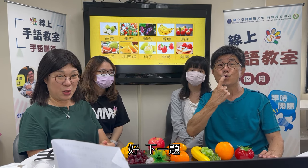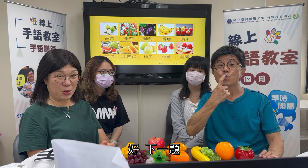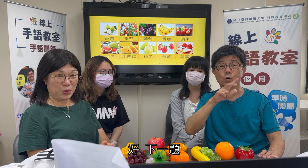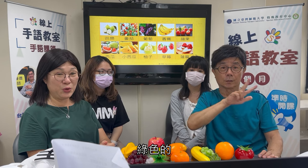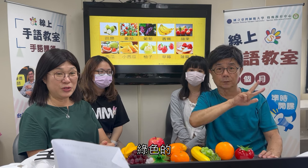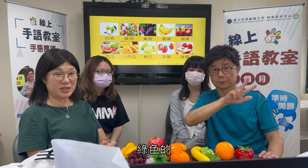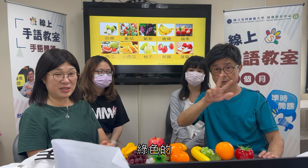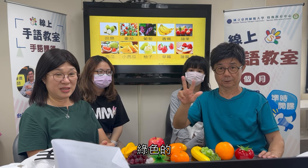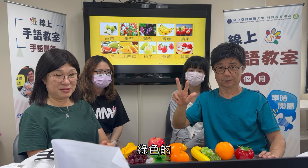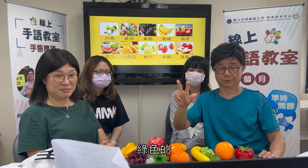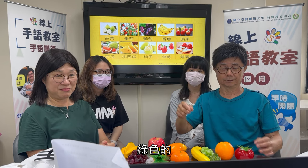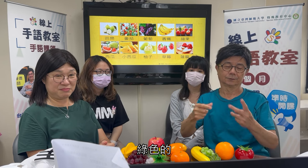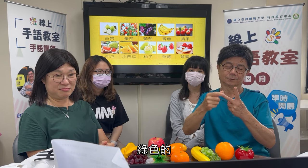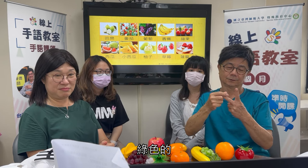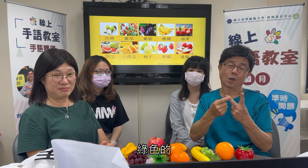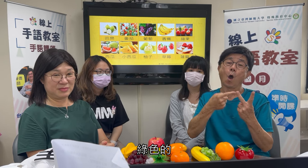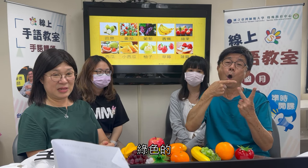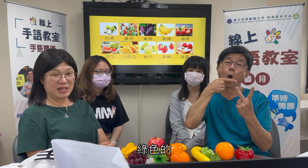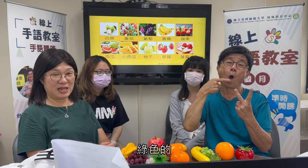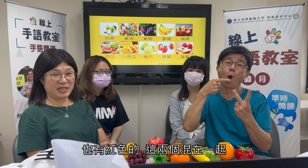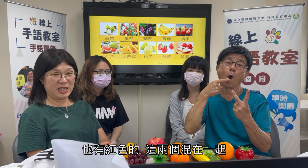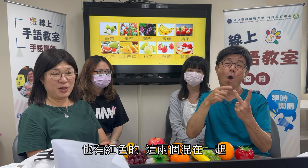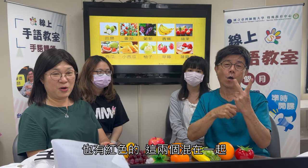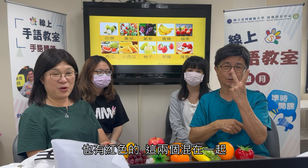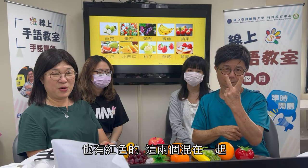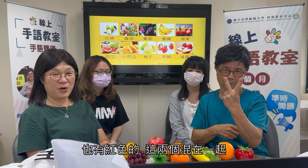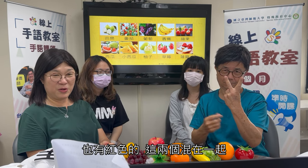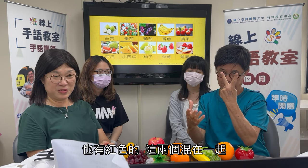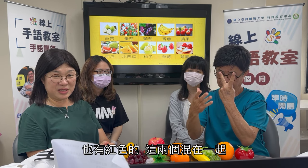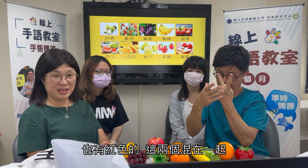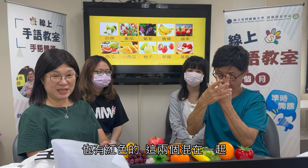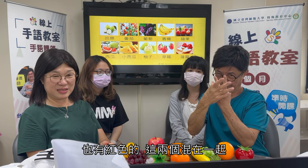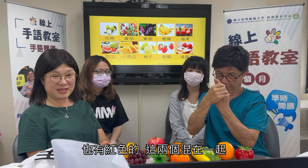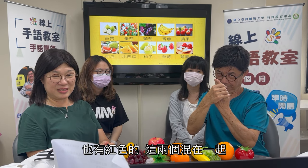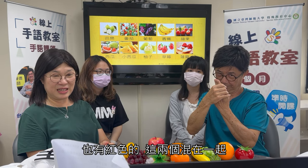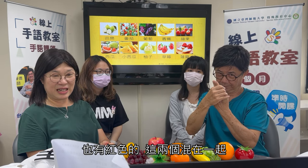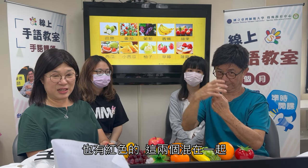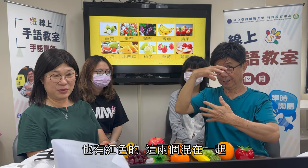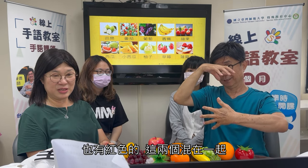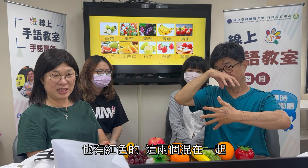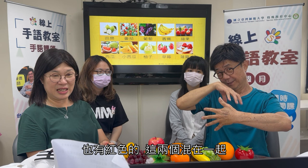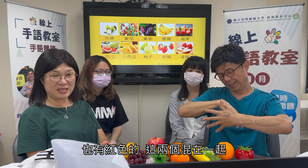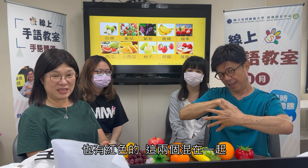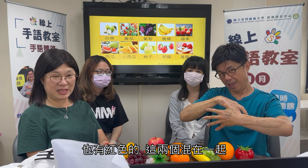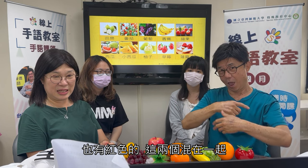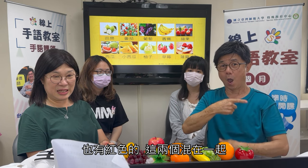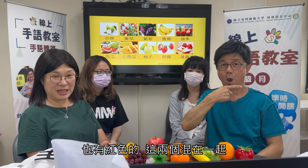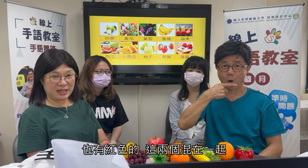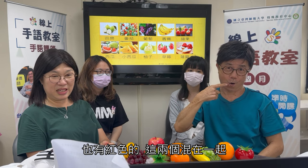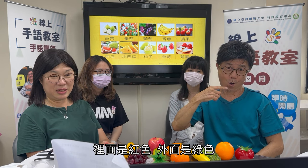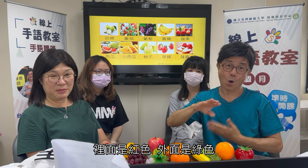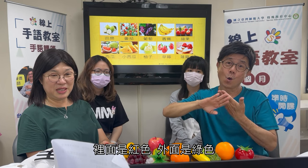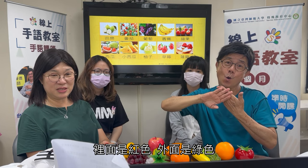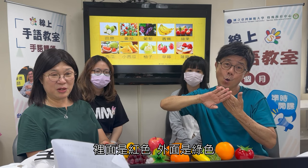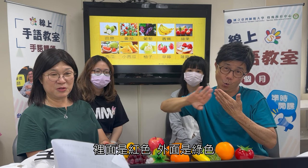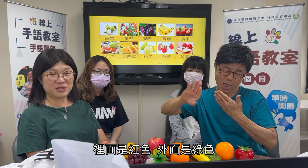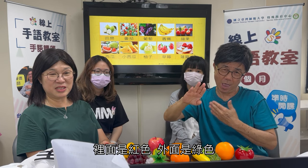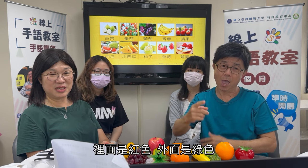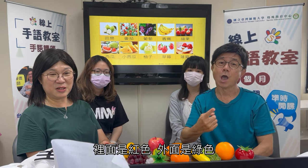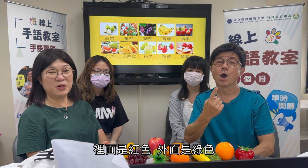绿色的也有红色的，这两个混在一起，里面是红色，